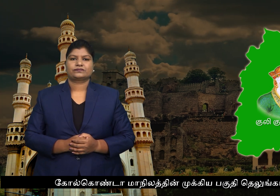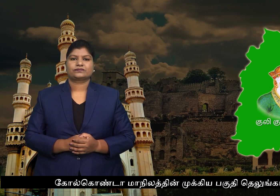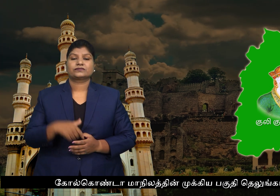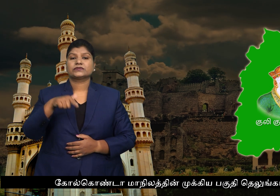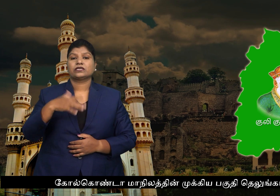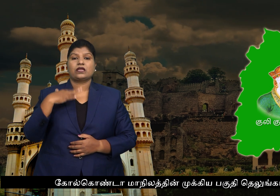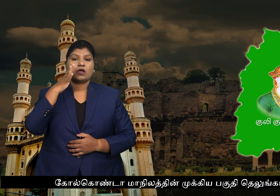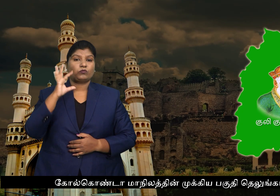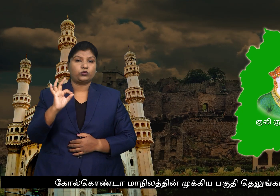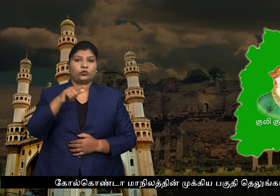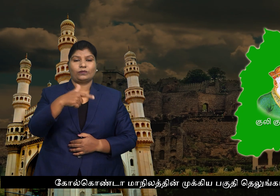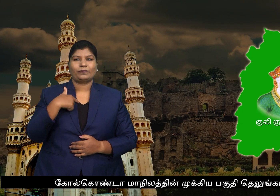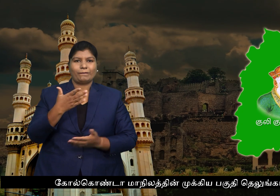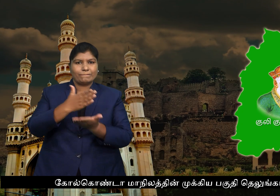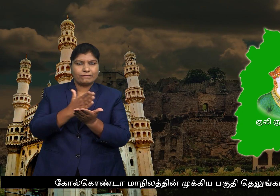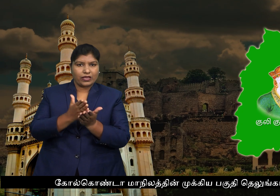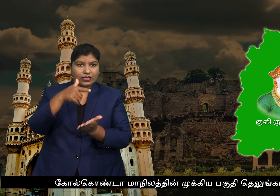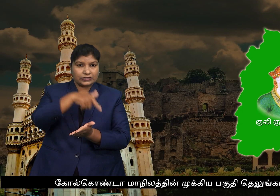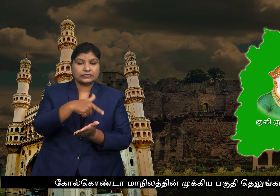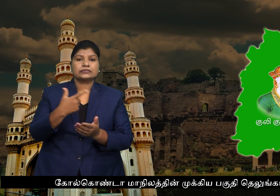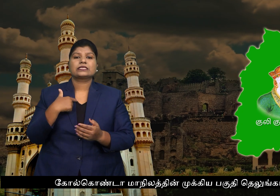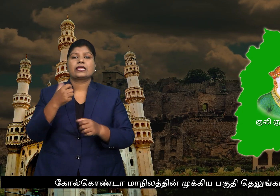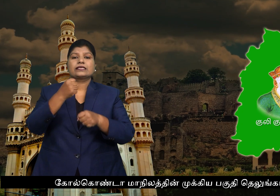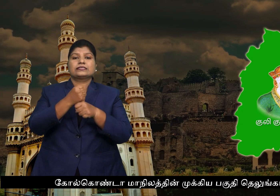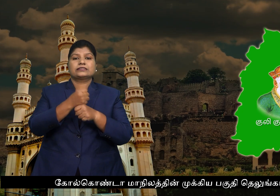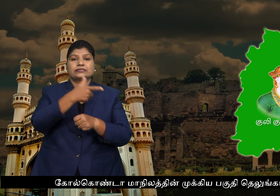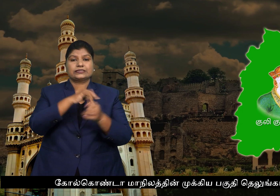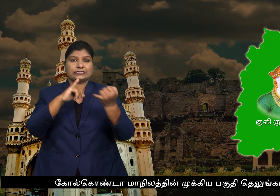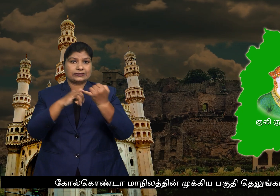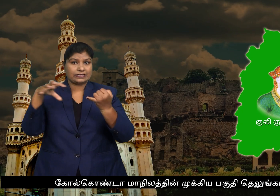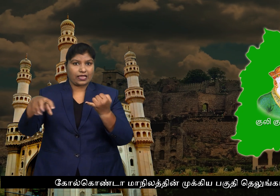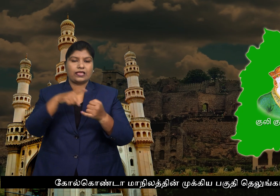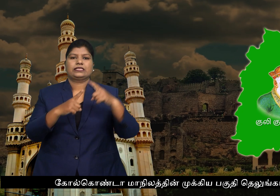கோல்கொண்டா மாநிலத்தின் முக்கிய பகுதி தெலுங்கானாவாகும்.